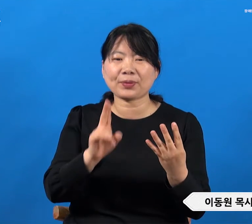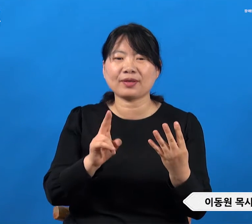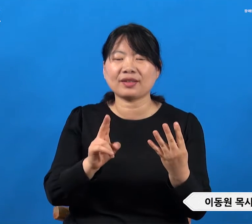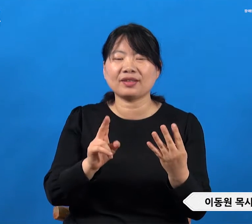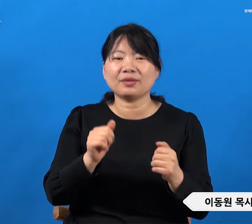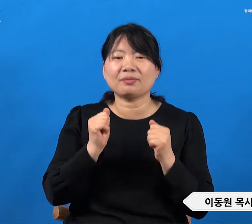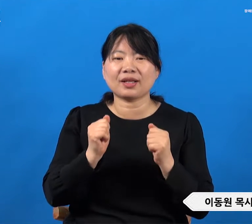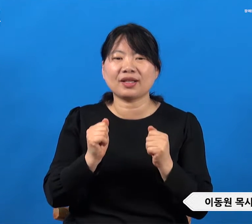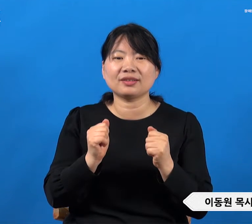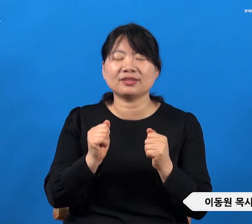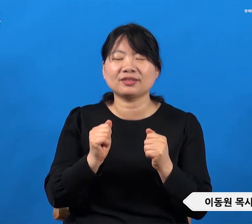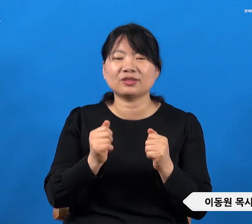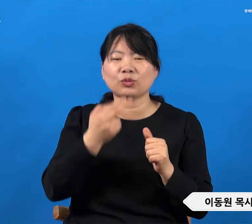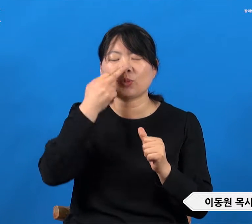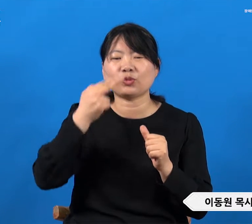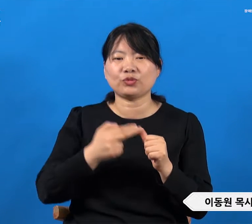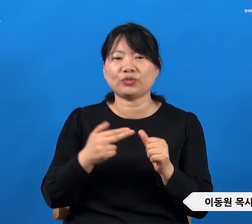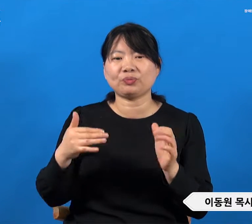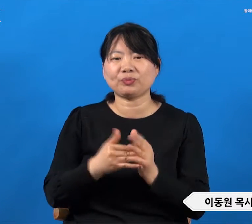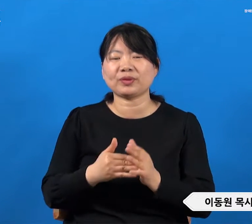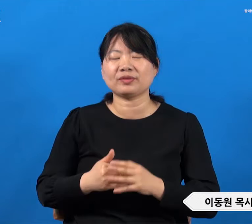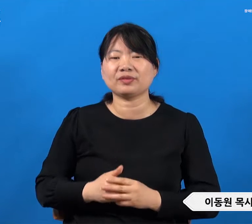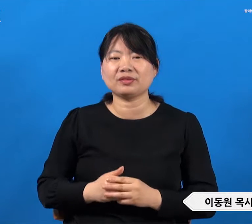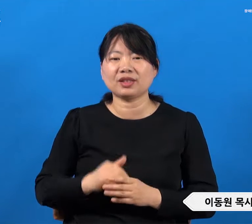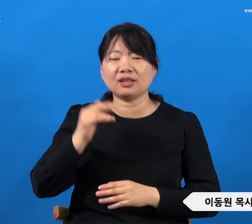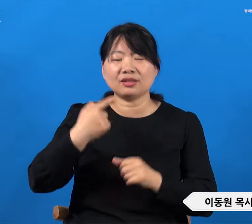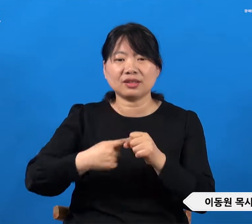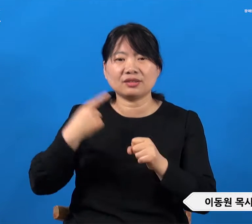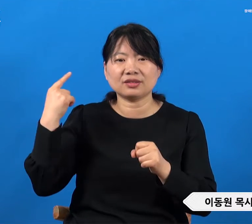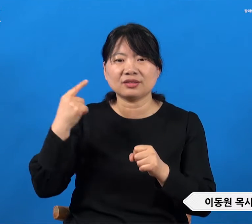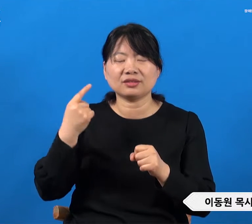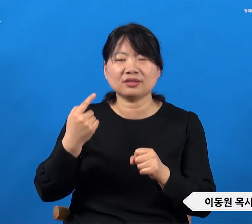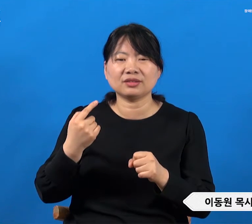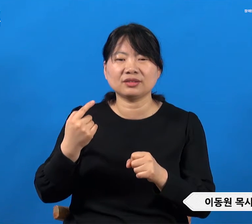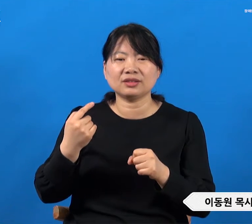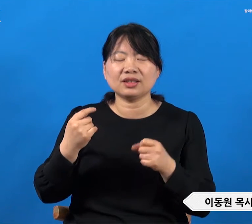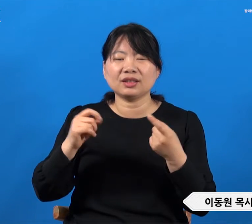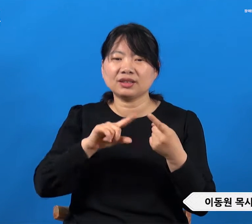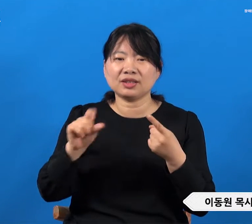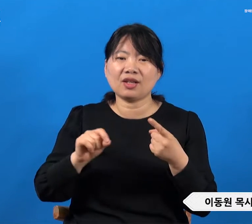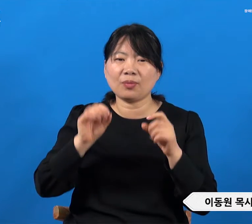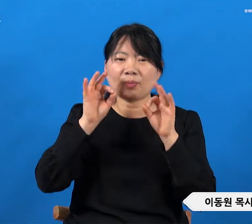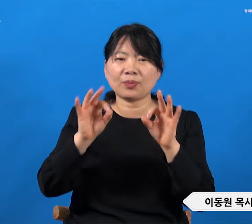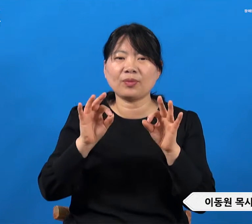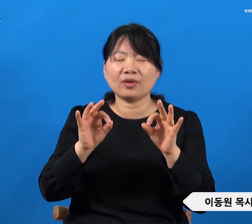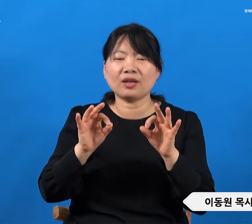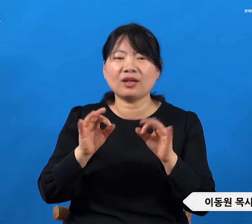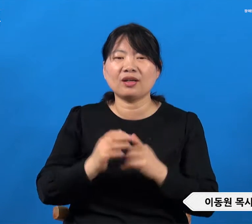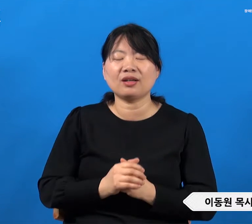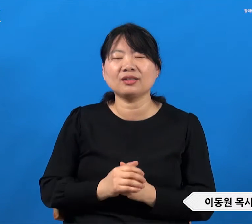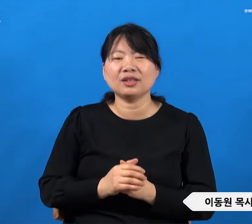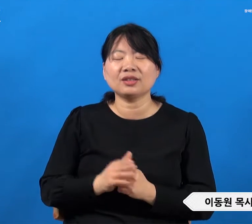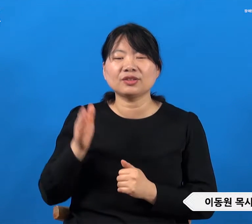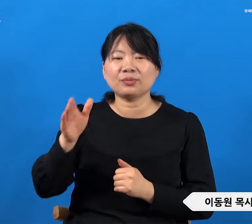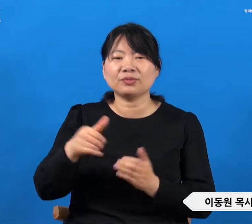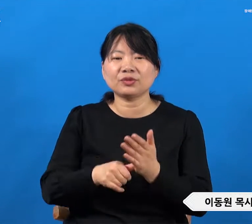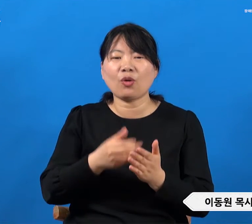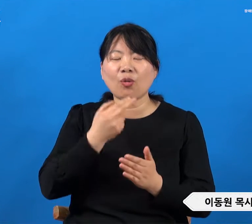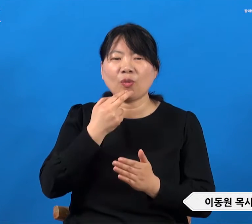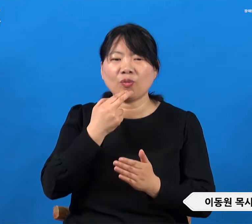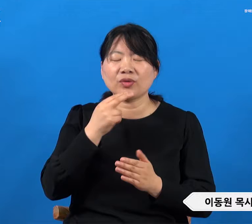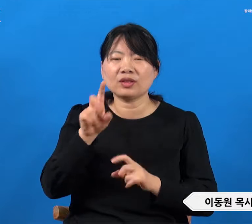극한 마라톤에 도전을 했어요. 그리고 지난 1월 달에는 전문 장비 없이 오를 수